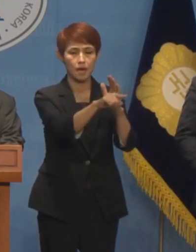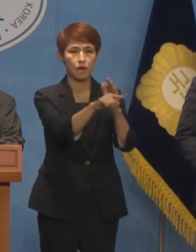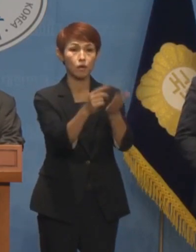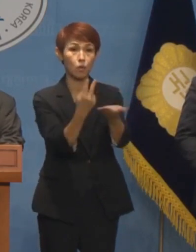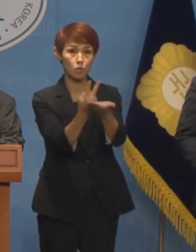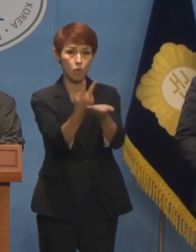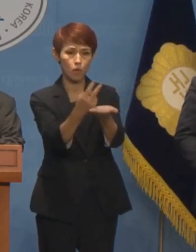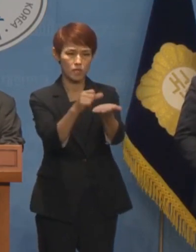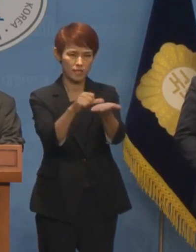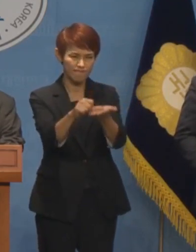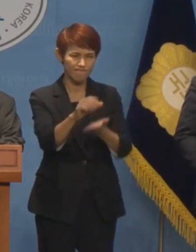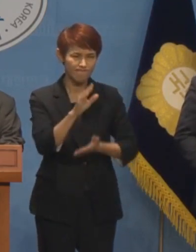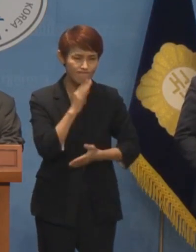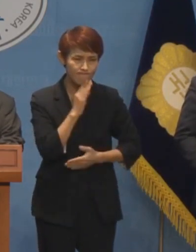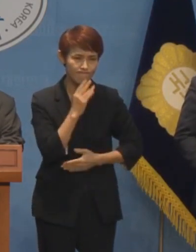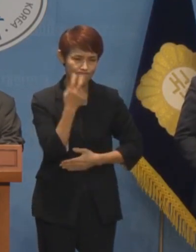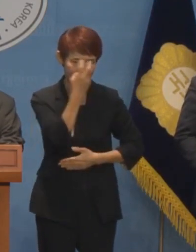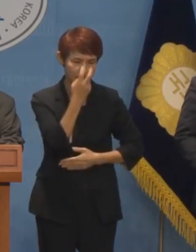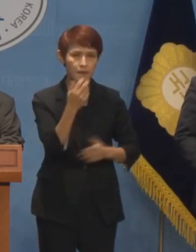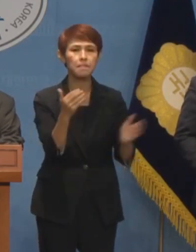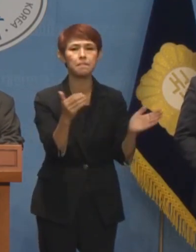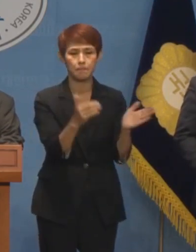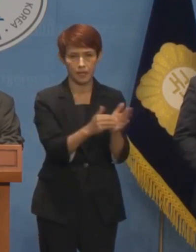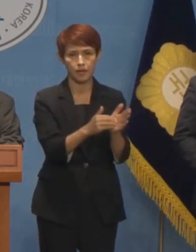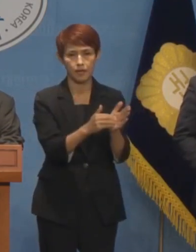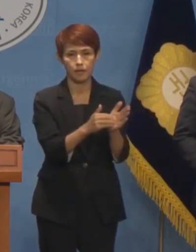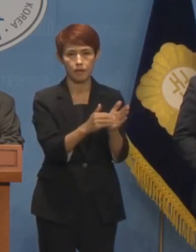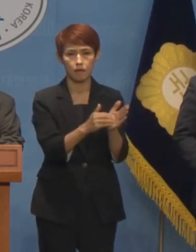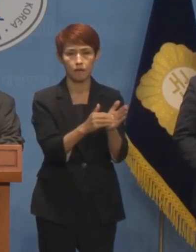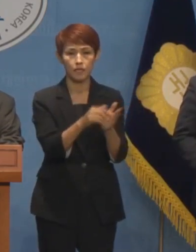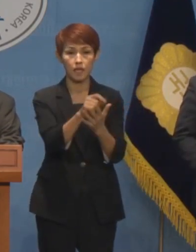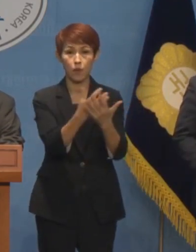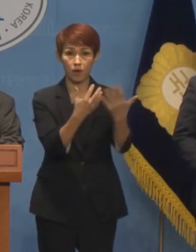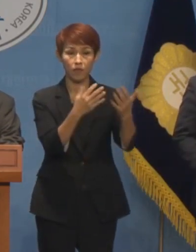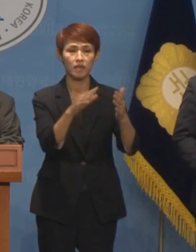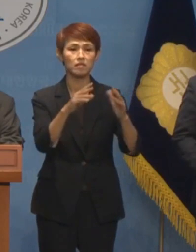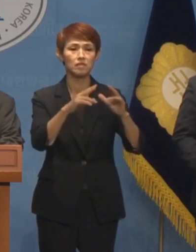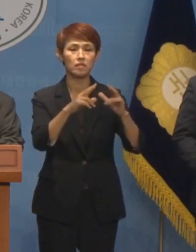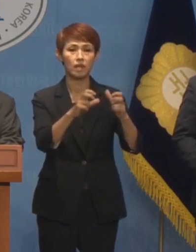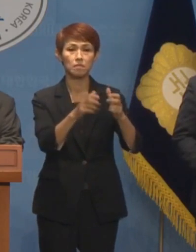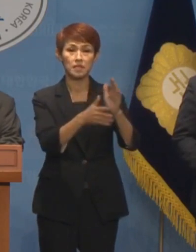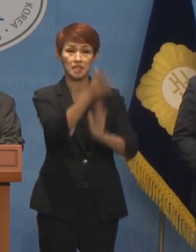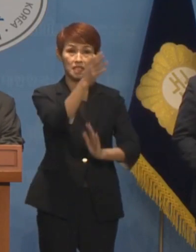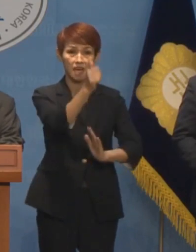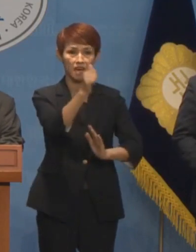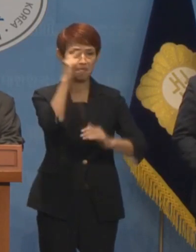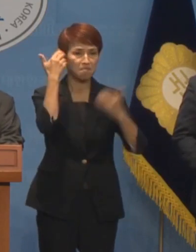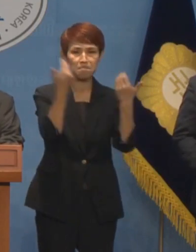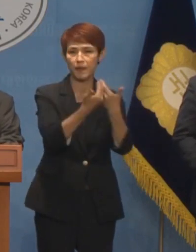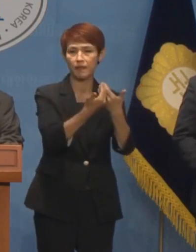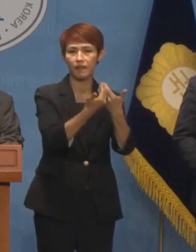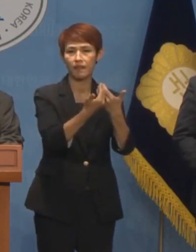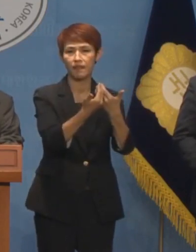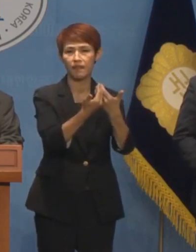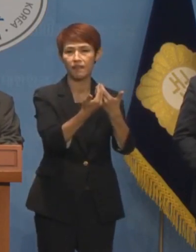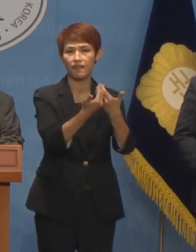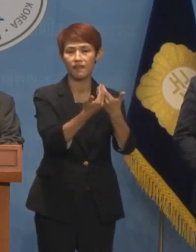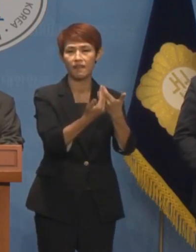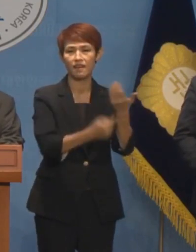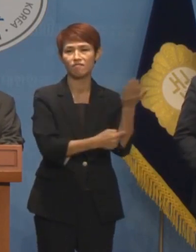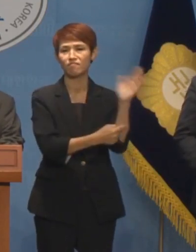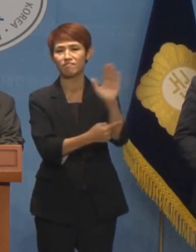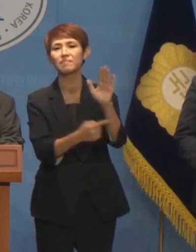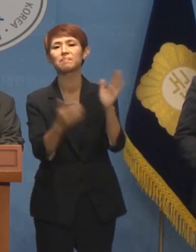지우기 진상을 확인을 하고 기자회견을 했는데 성남시장이 여기에 대한 반박 기자회견을 하면서